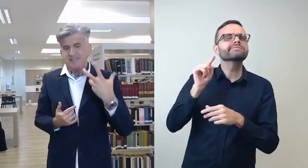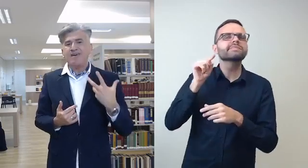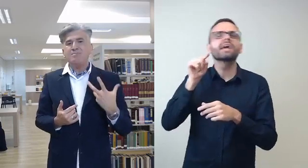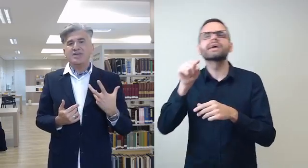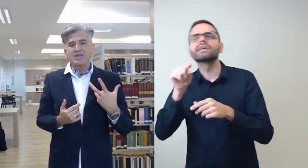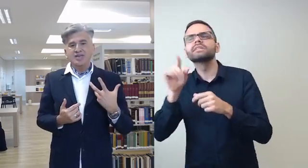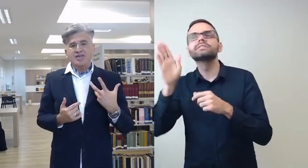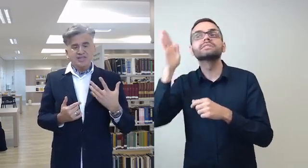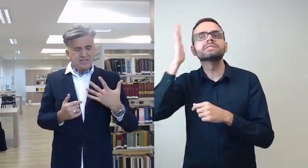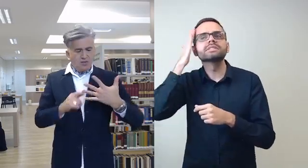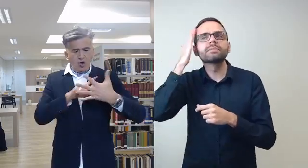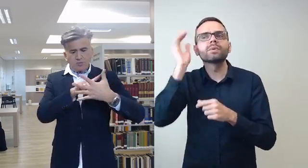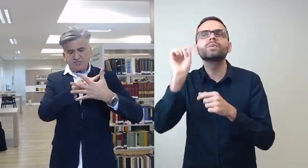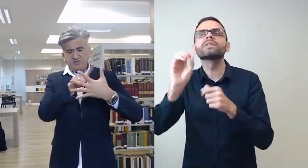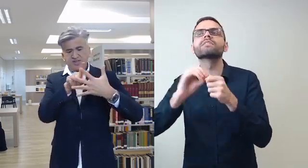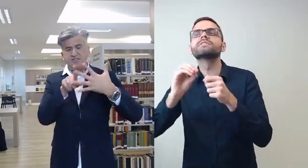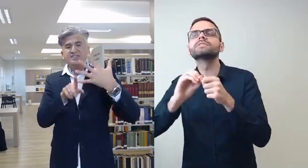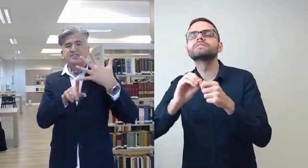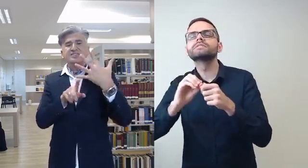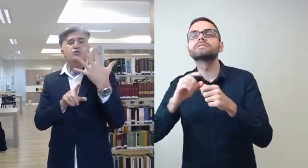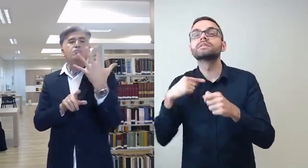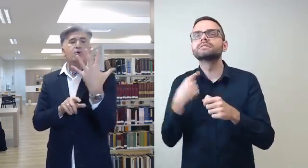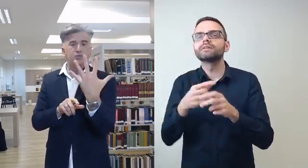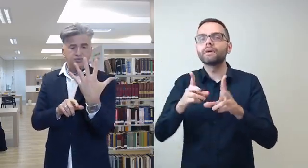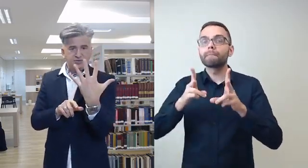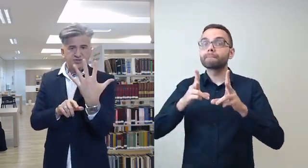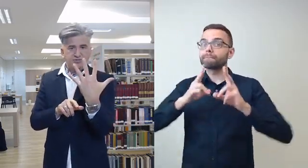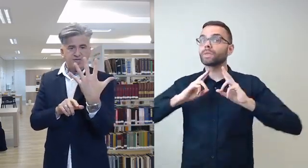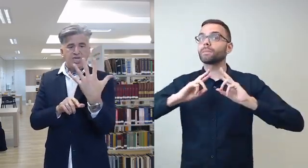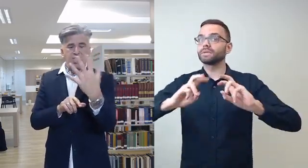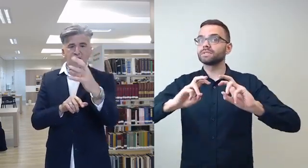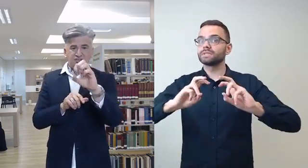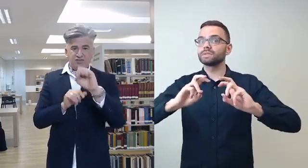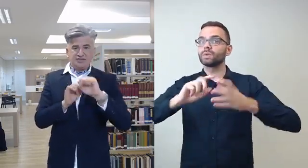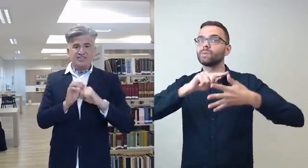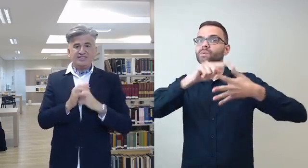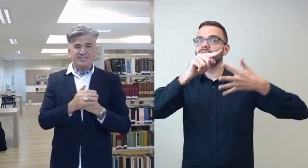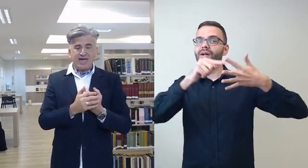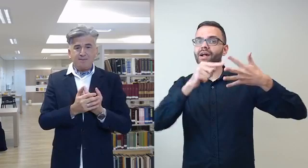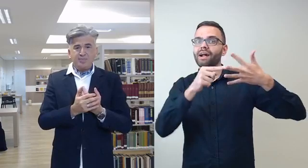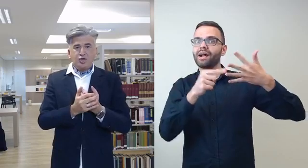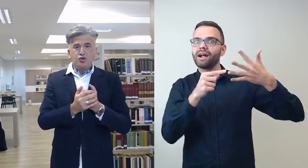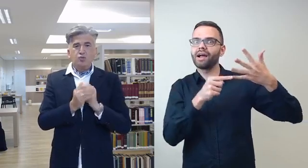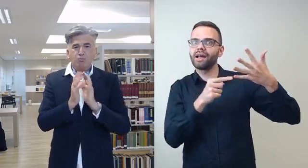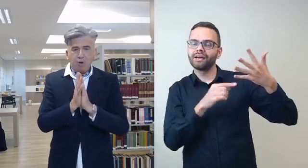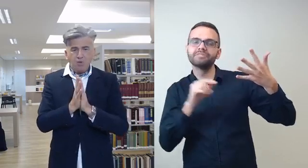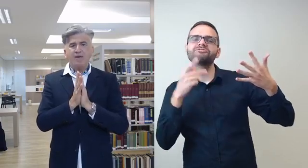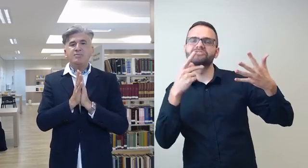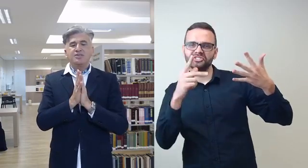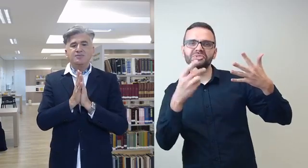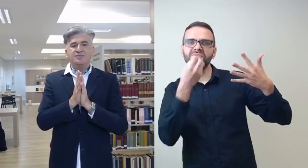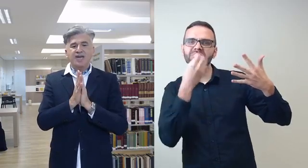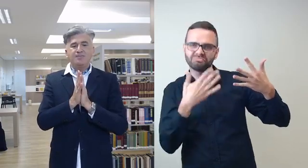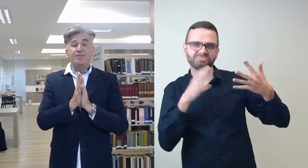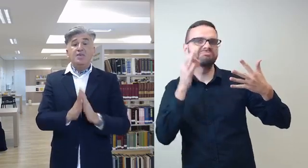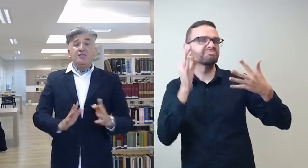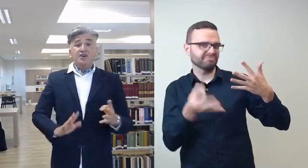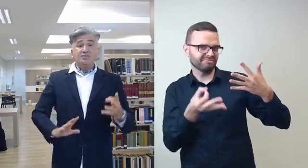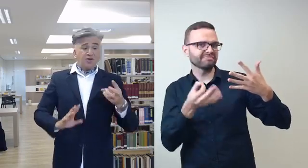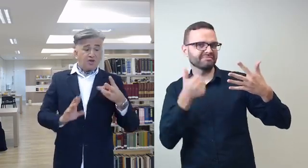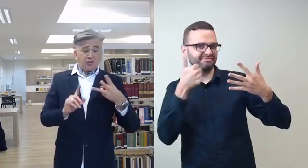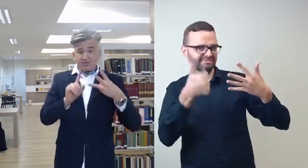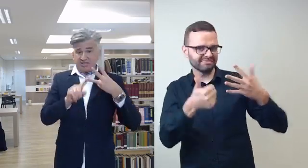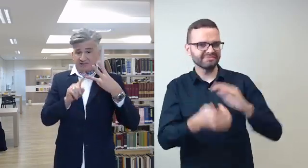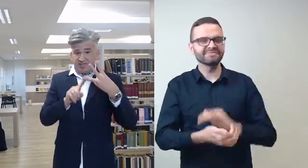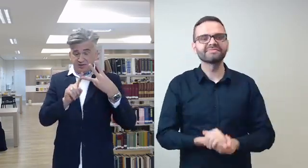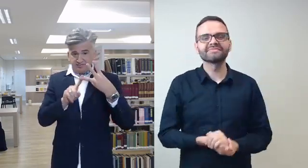aquele saber? Então, observando esses 5 pontos, eu acho que você está num bom caminho, tá? Vamos